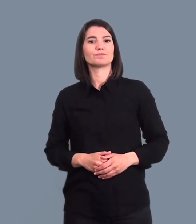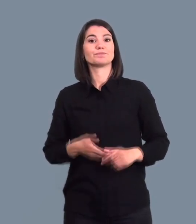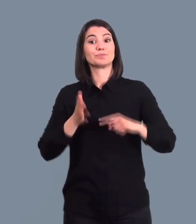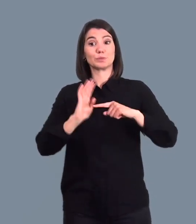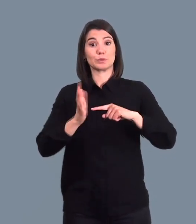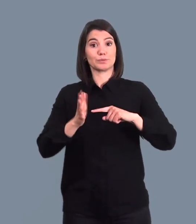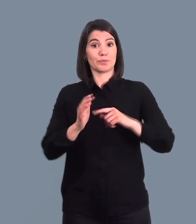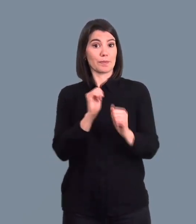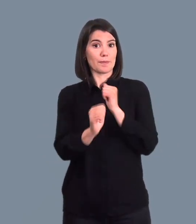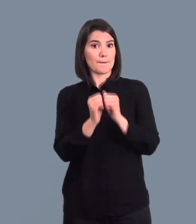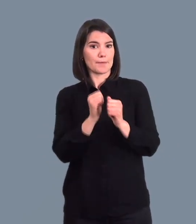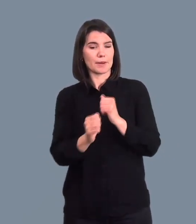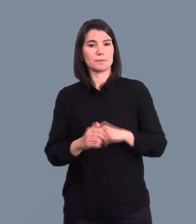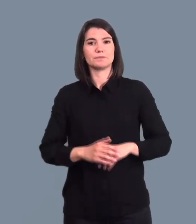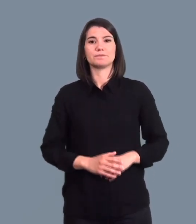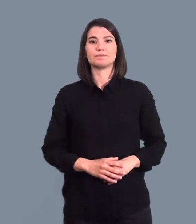Moinho de papel.